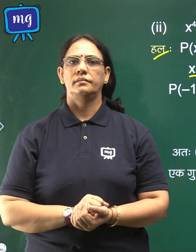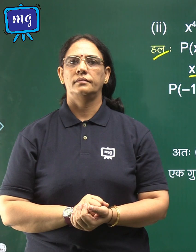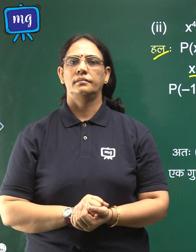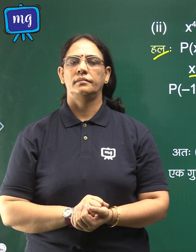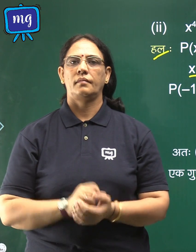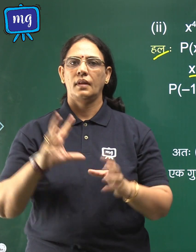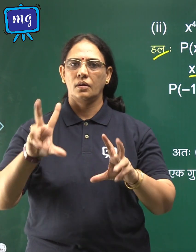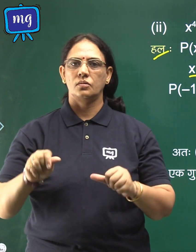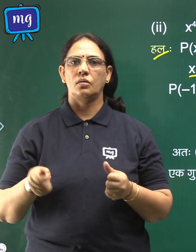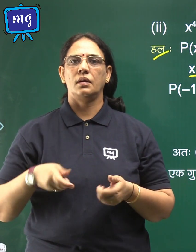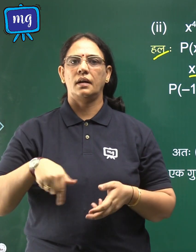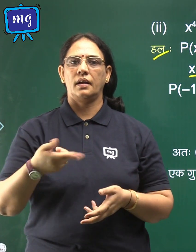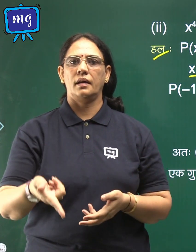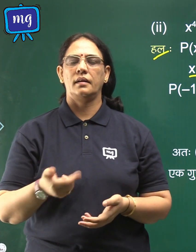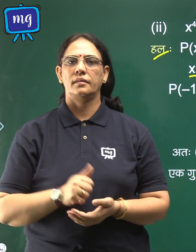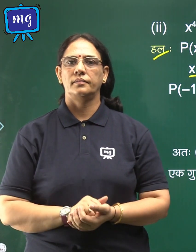सॉल्व करेंगे,